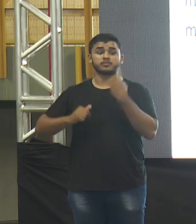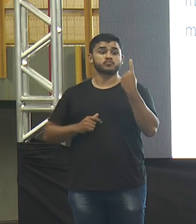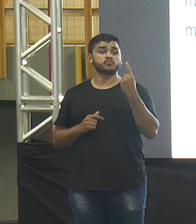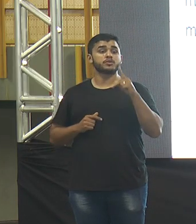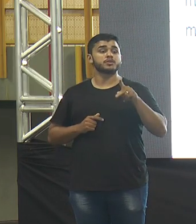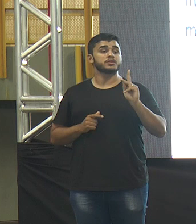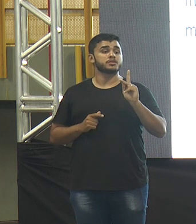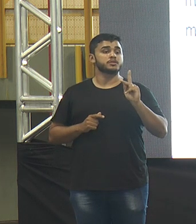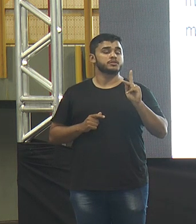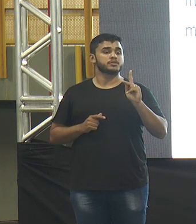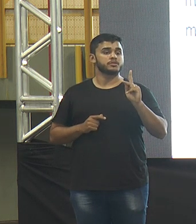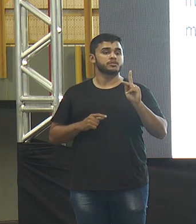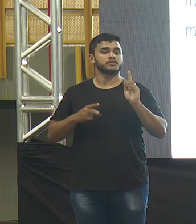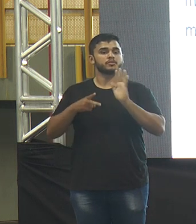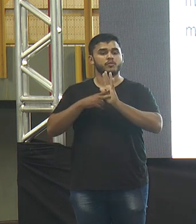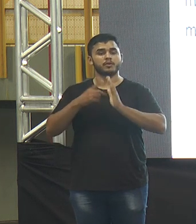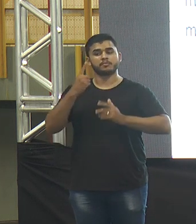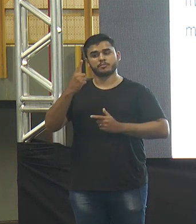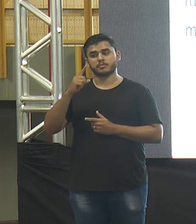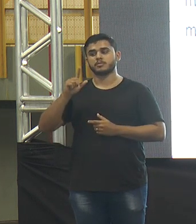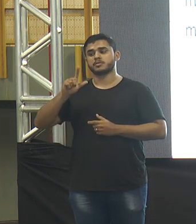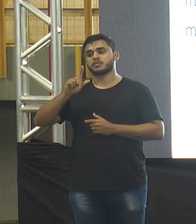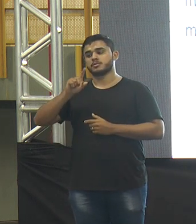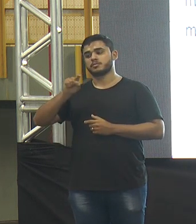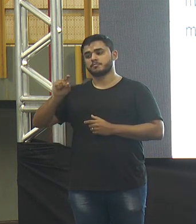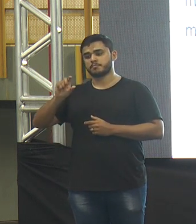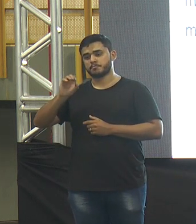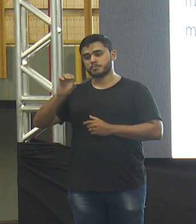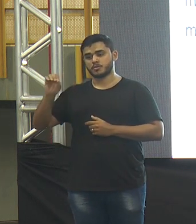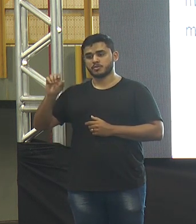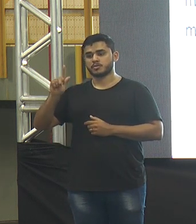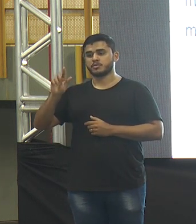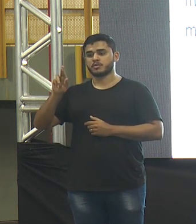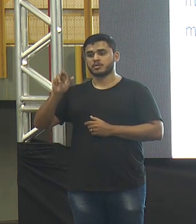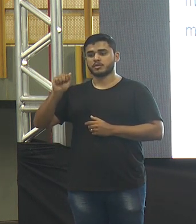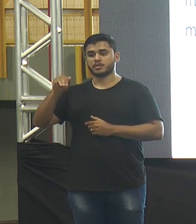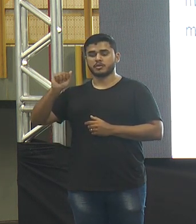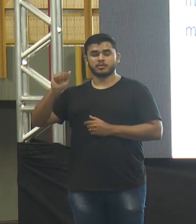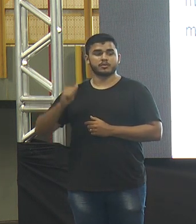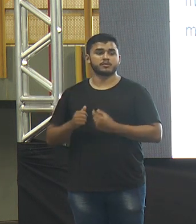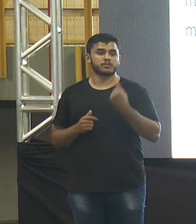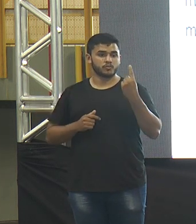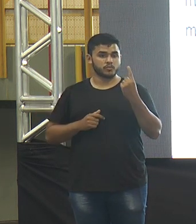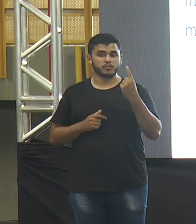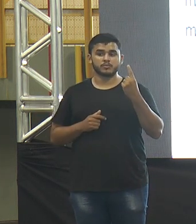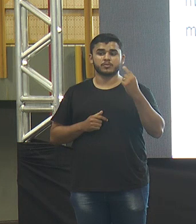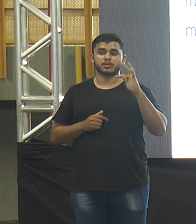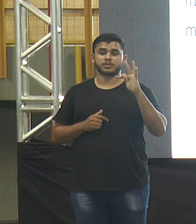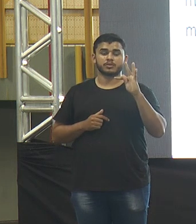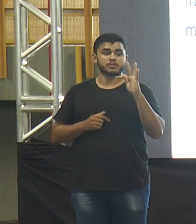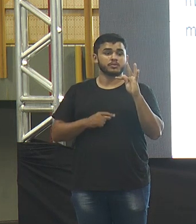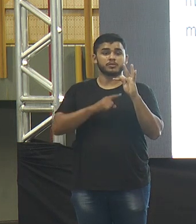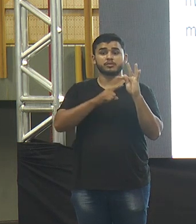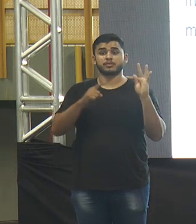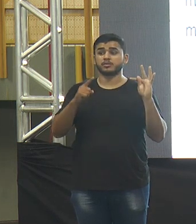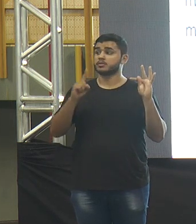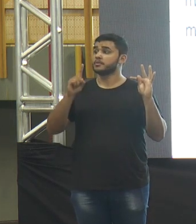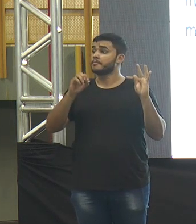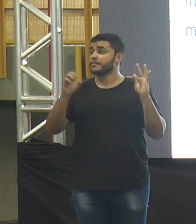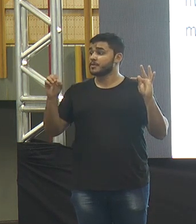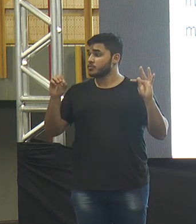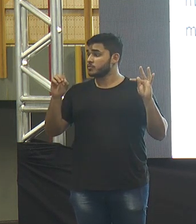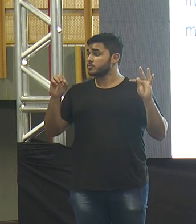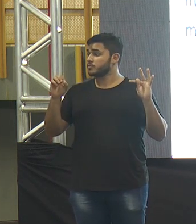gramas? 1000. Uma tonelada tem quantos quilogramas? 1000. Então, uma